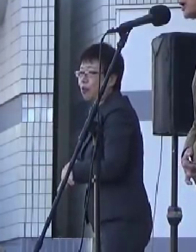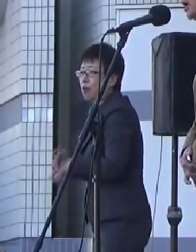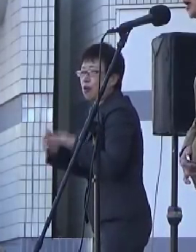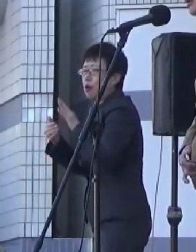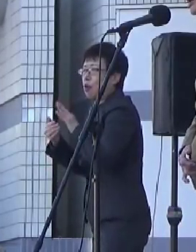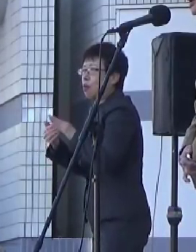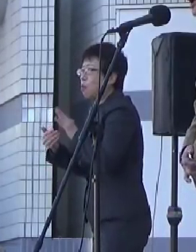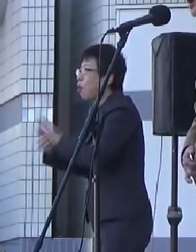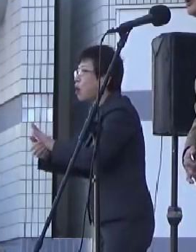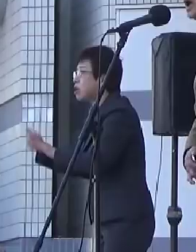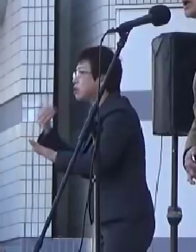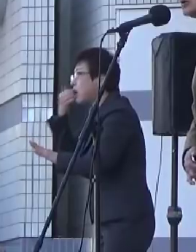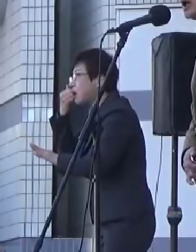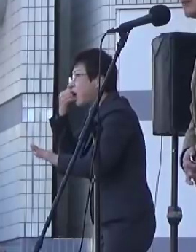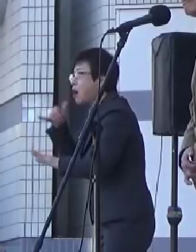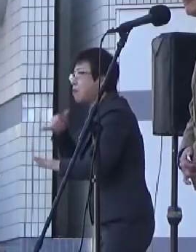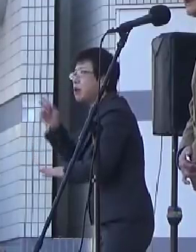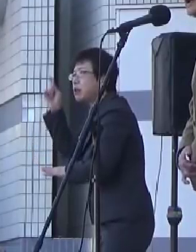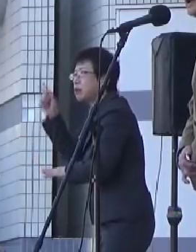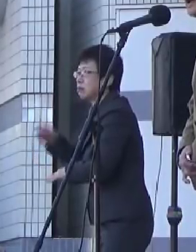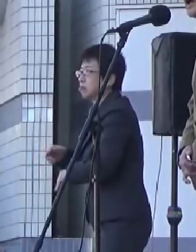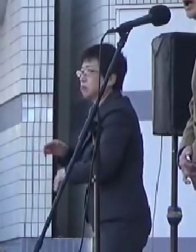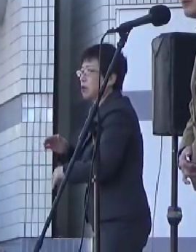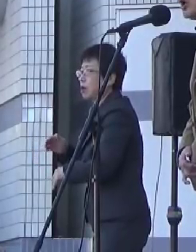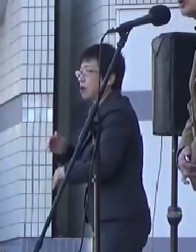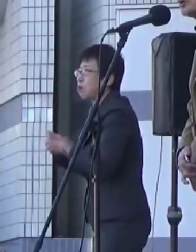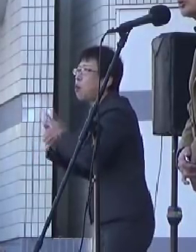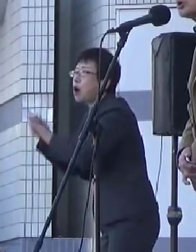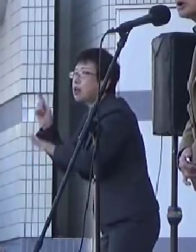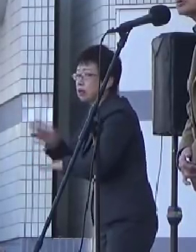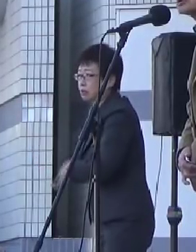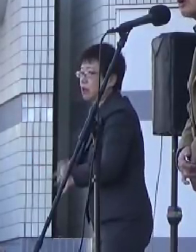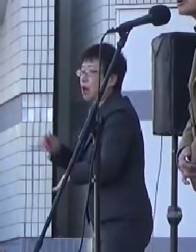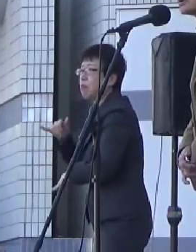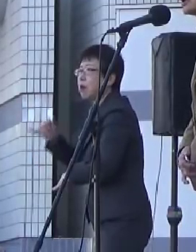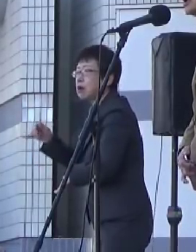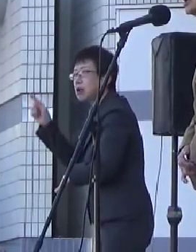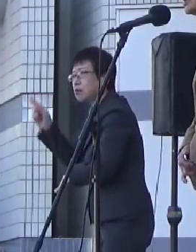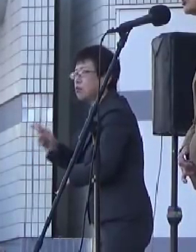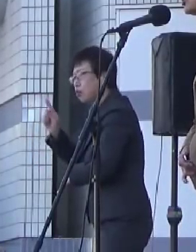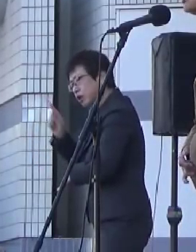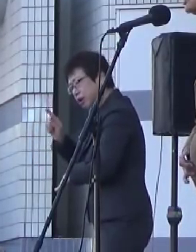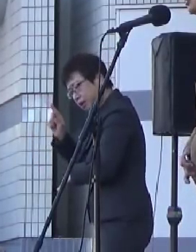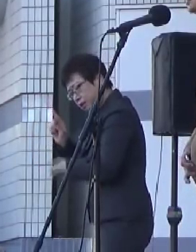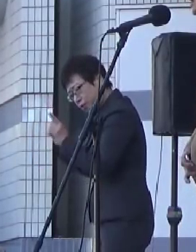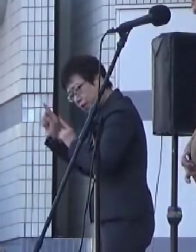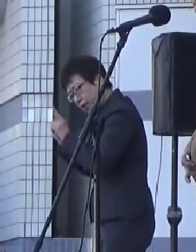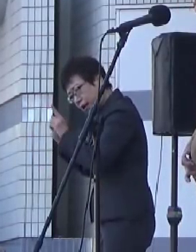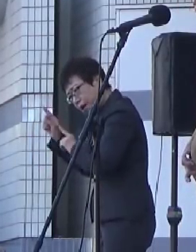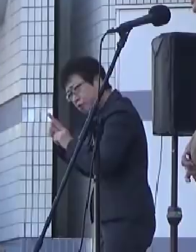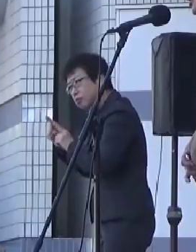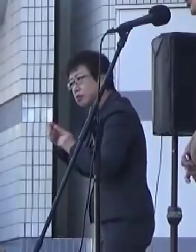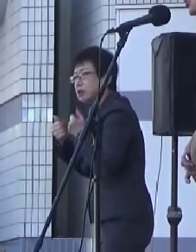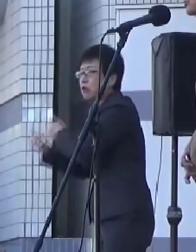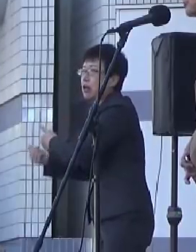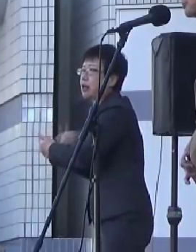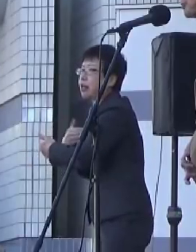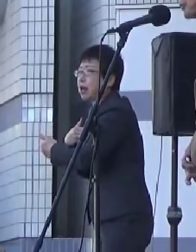するのは誰か、安倍内閣だ。安倍を とにかく倒す。辺野古を見てください。